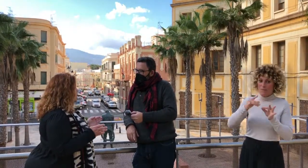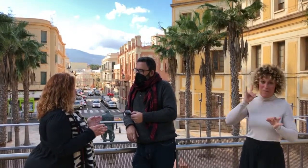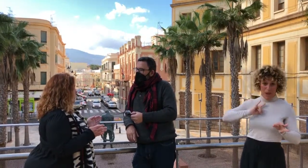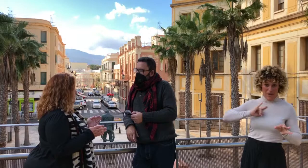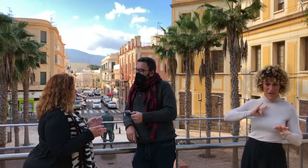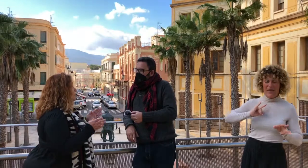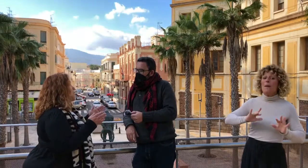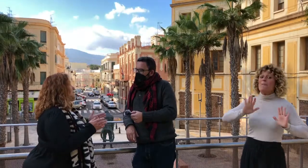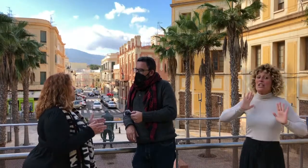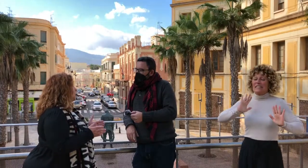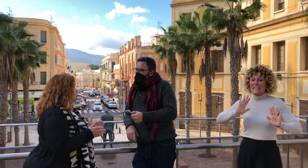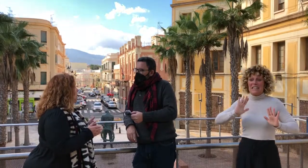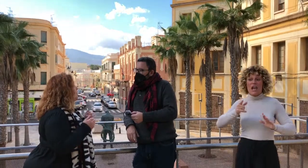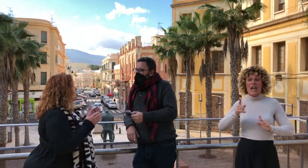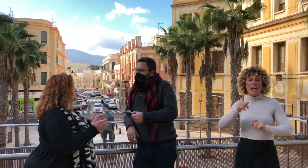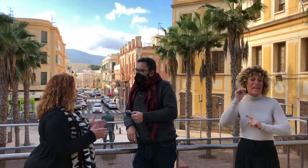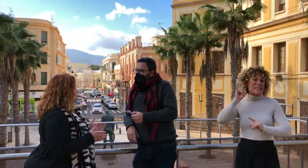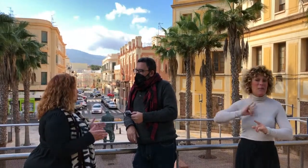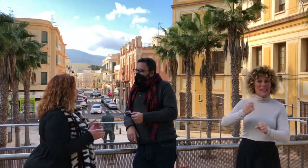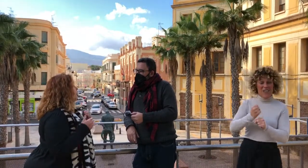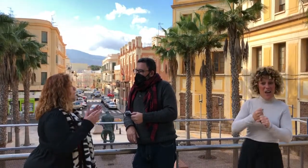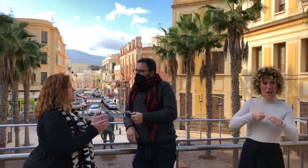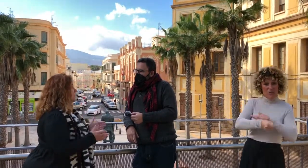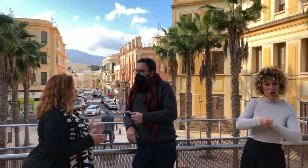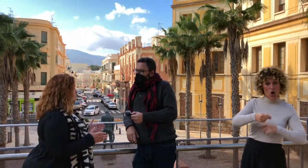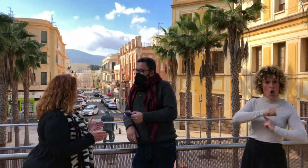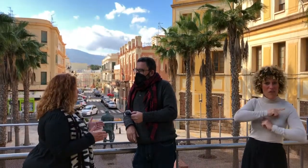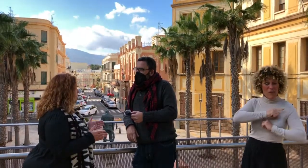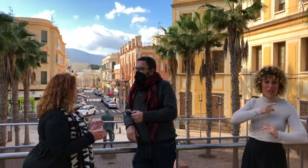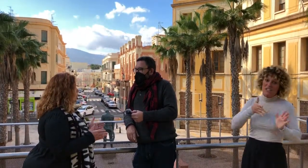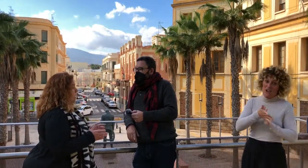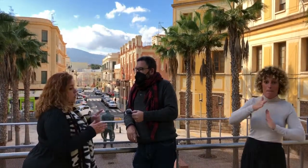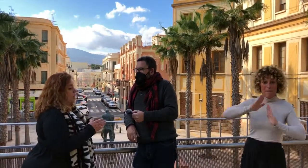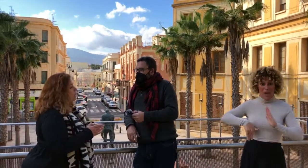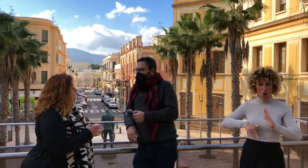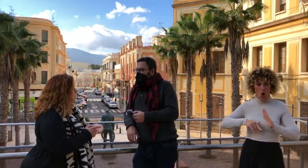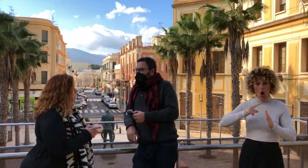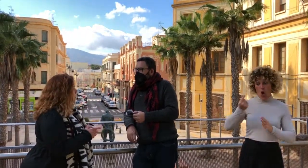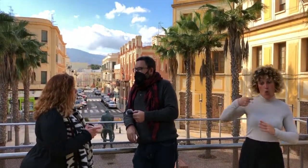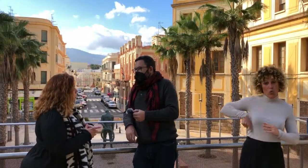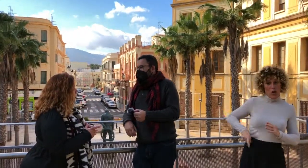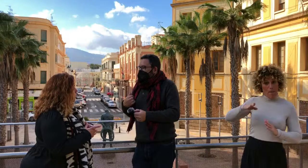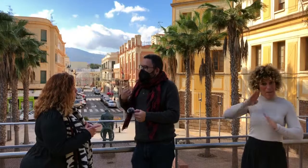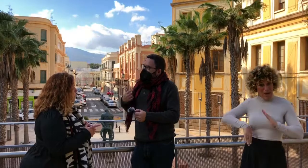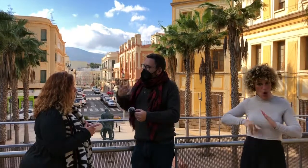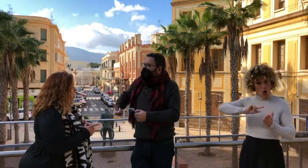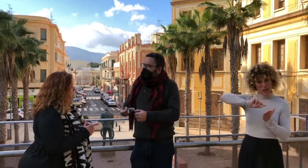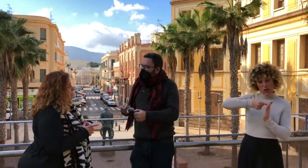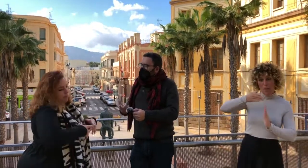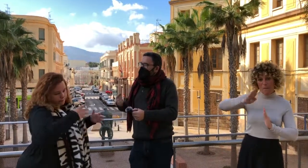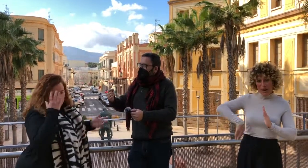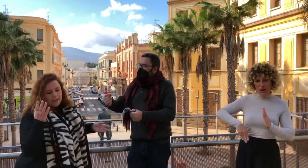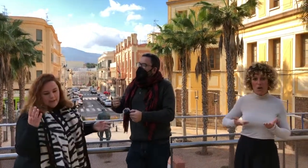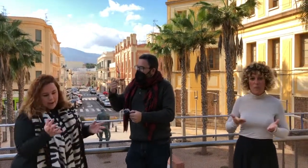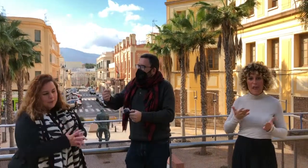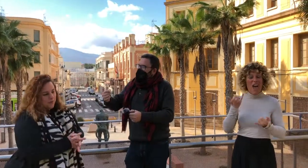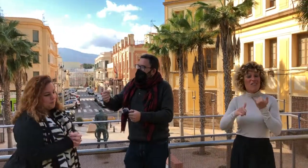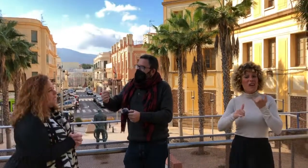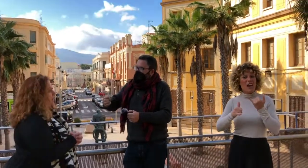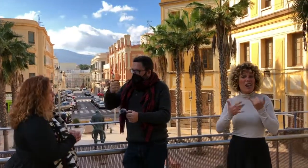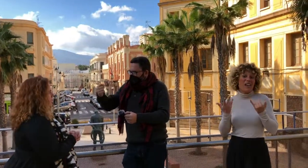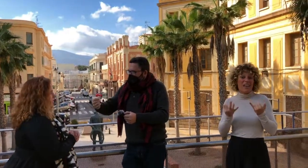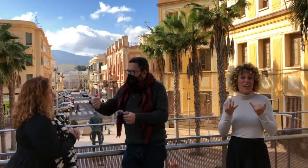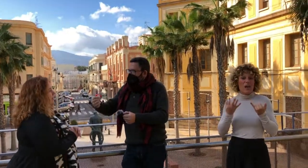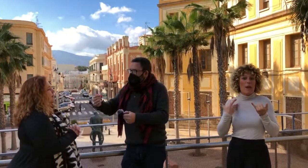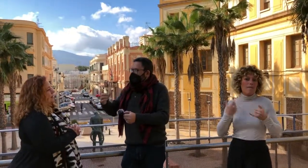menos meses. Menos, claro, meses cotizados, menos meses contratados, menos meses cobrando, claro, y luego al paro. Y ellos menos meses pagando. Hombre, y diciendo, pues, ay, que claro, atienden